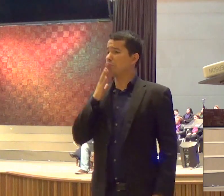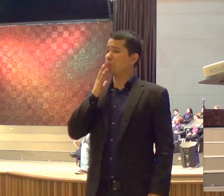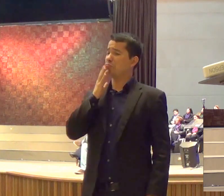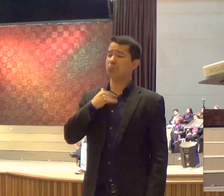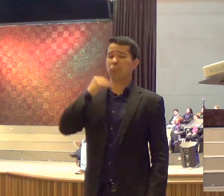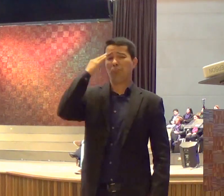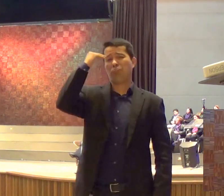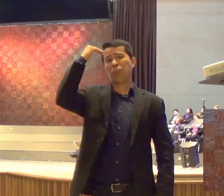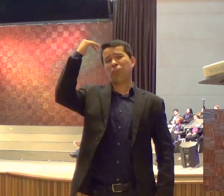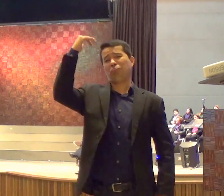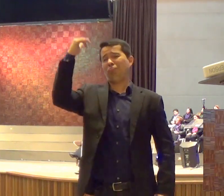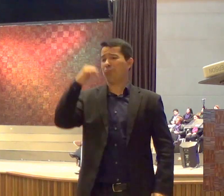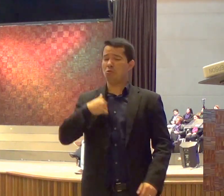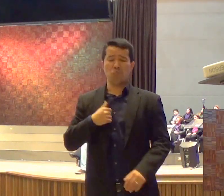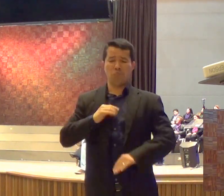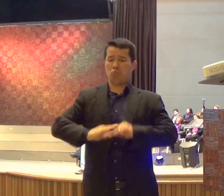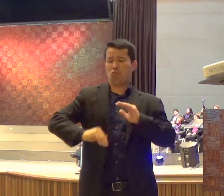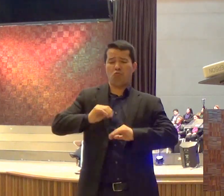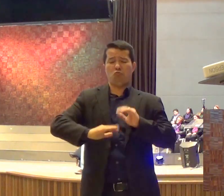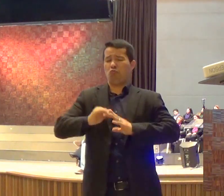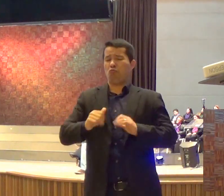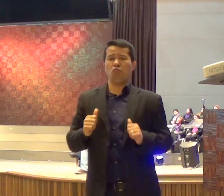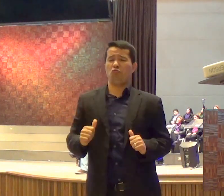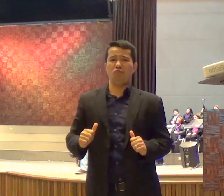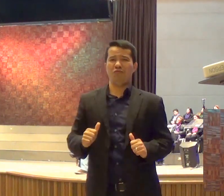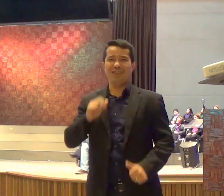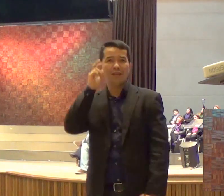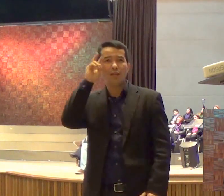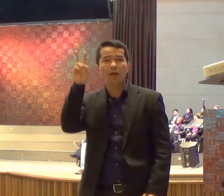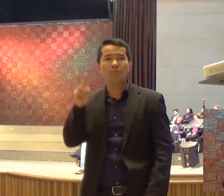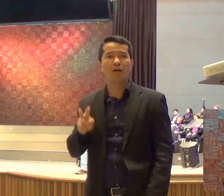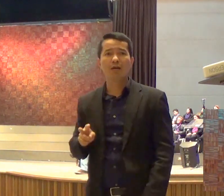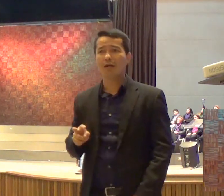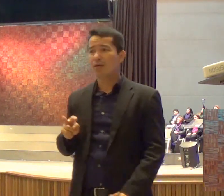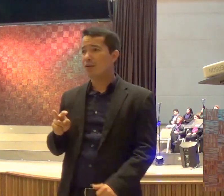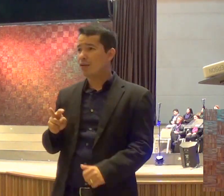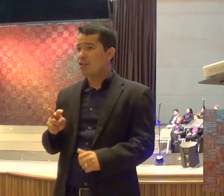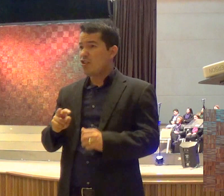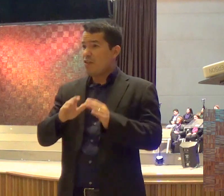barco balançando água entrando no barco e Jesus dormindo